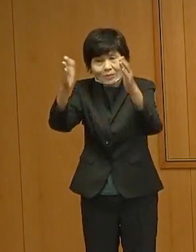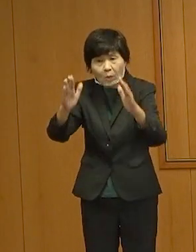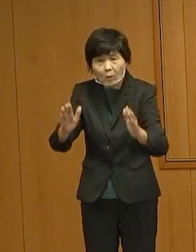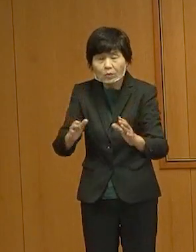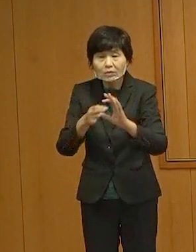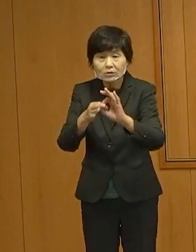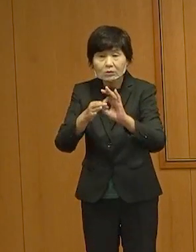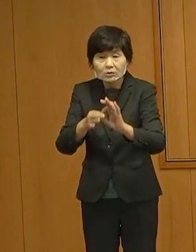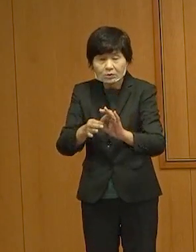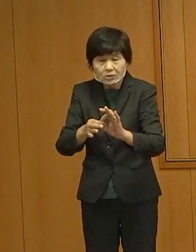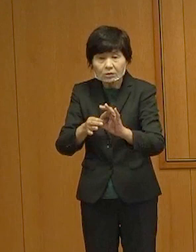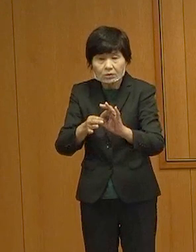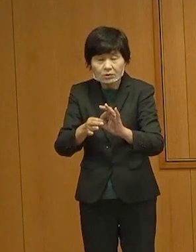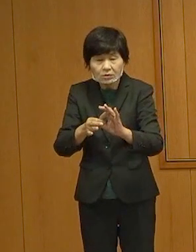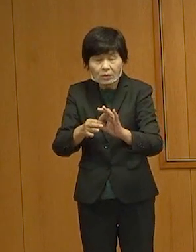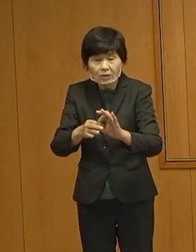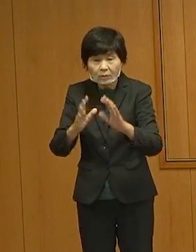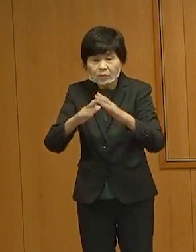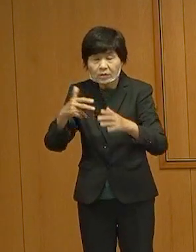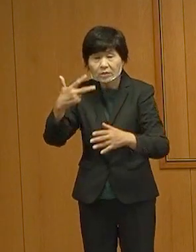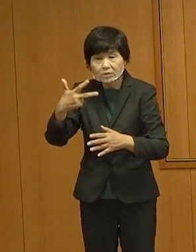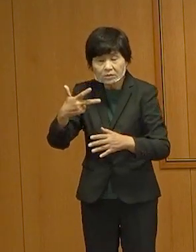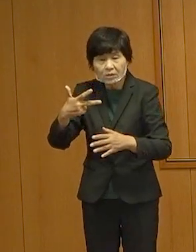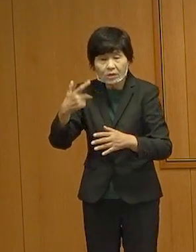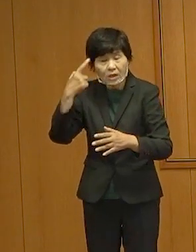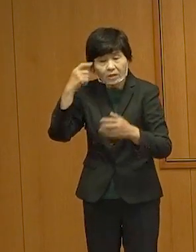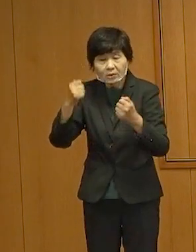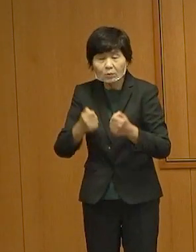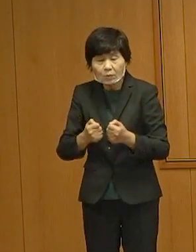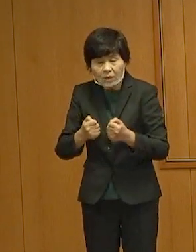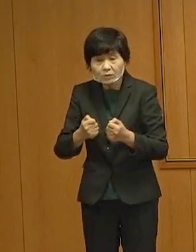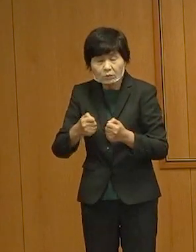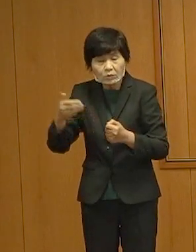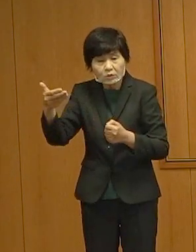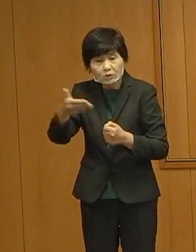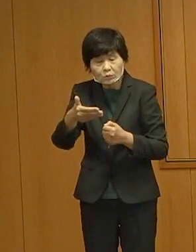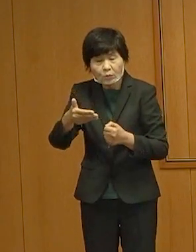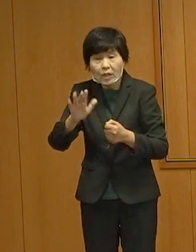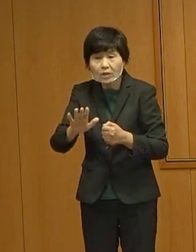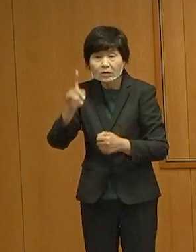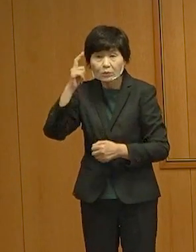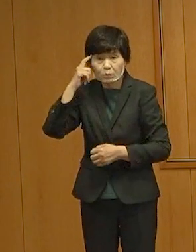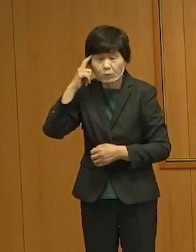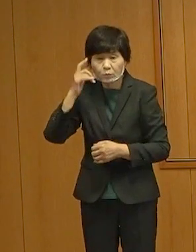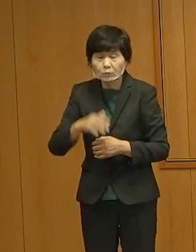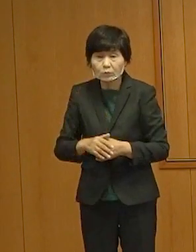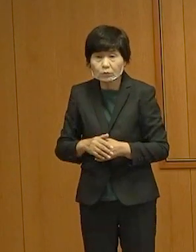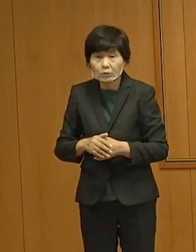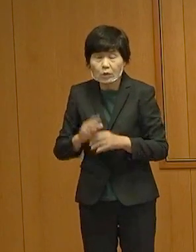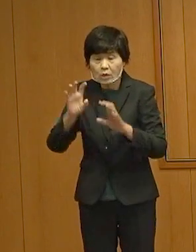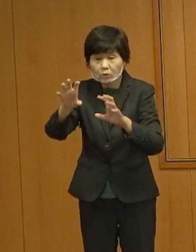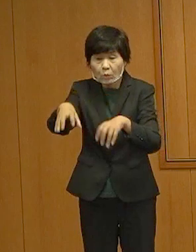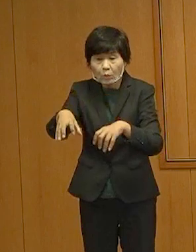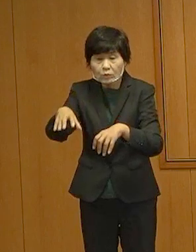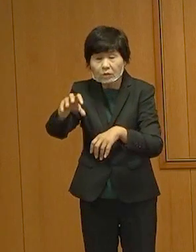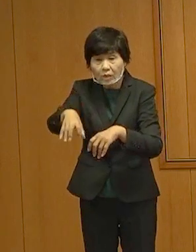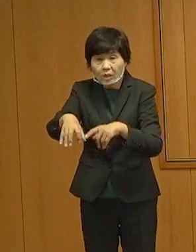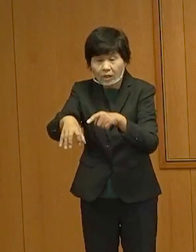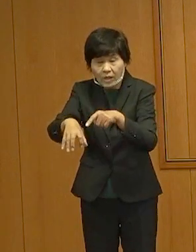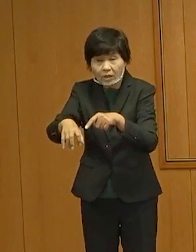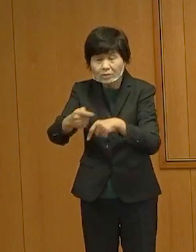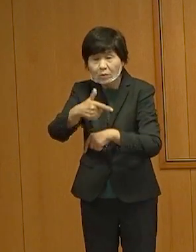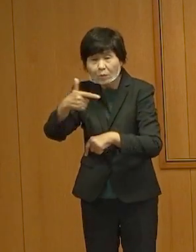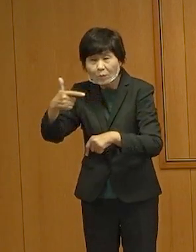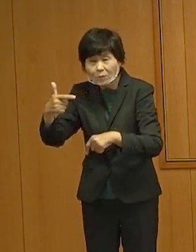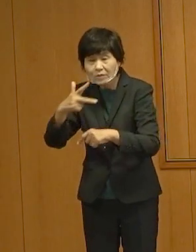まあ、市が考えているのかといった趣旨の質問もありました。まあ、動物園、非常にこう、市民に